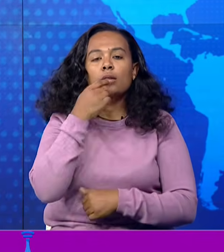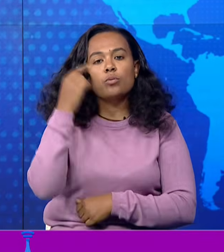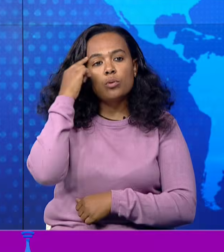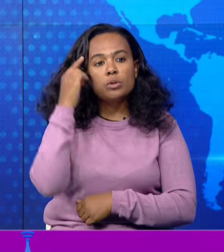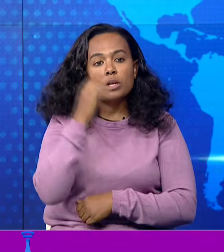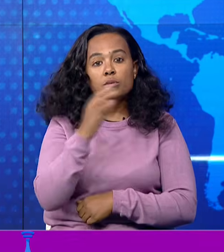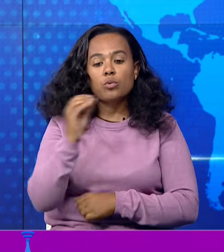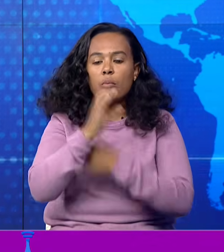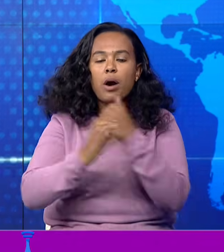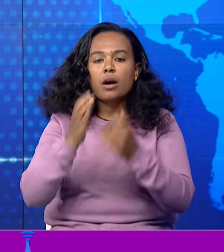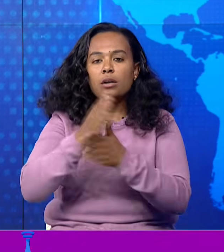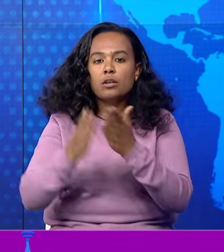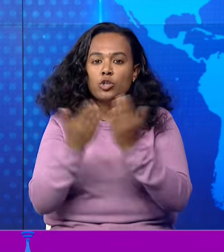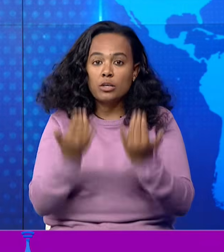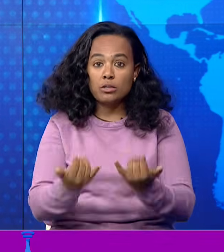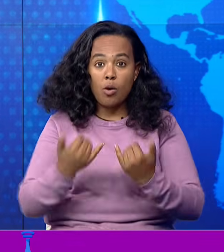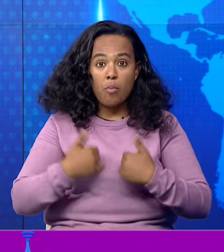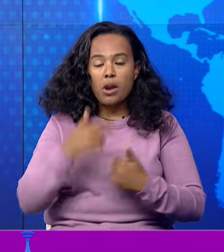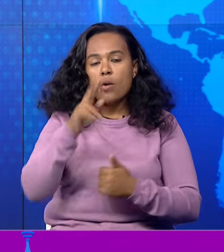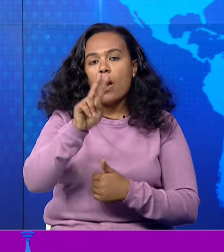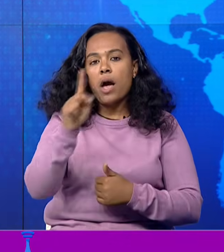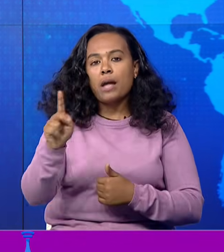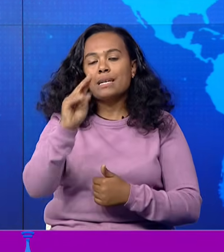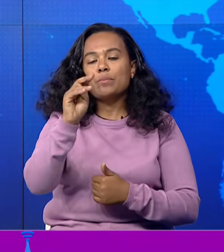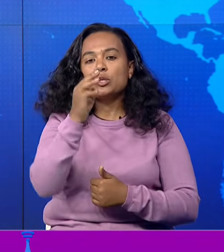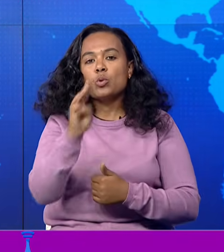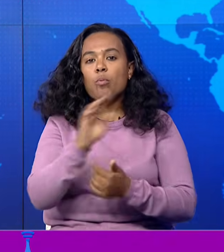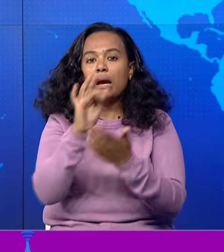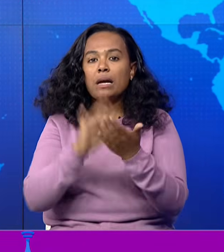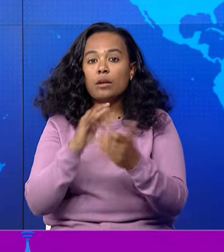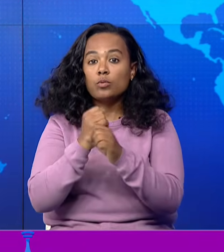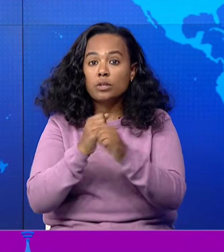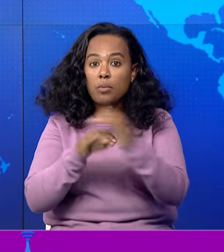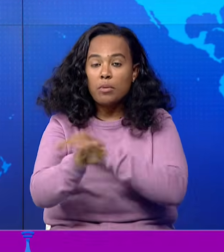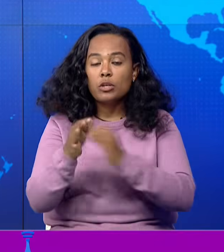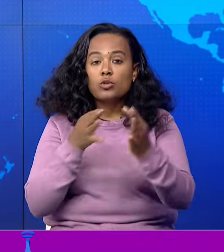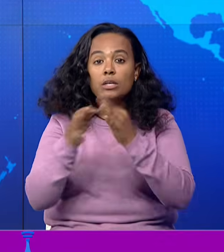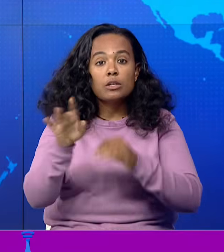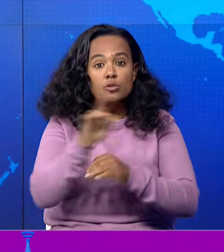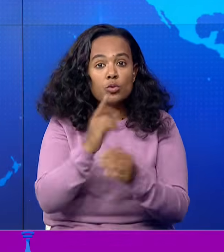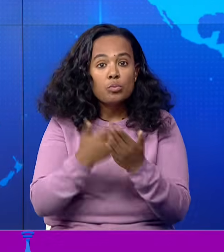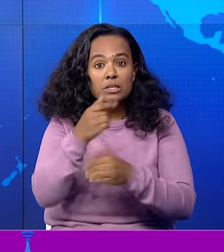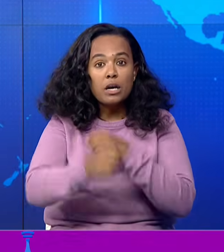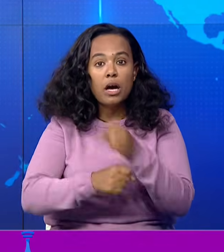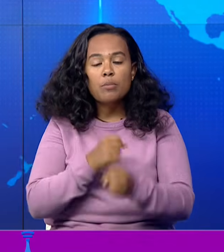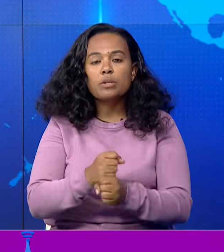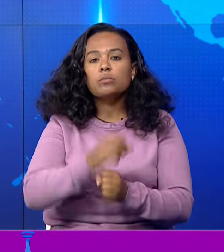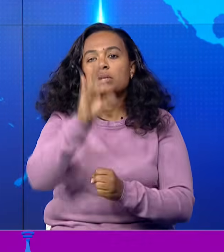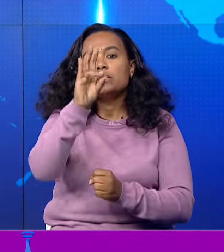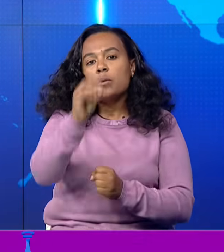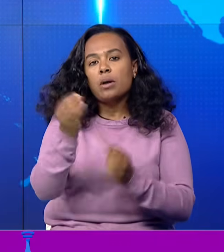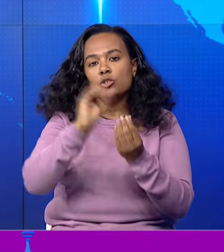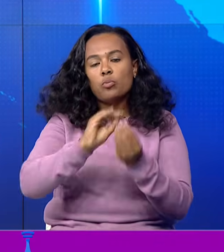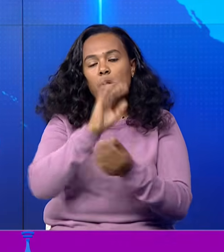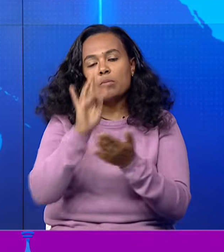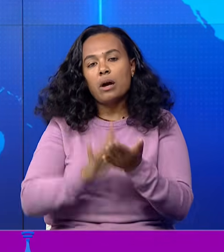የሚታሰበውና በሀገር ደረጃ እስካሁን ባለው 21 የመሶብ ማዕከላት ወደ ስራ መግባታቸው የተገለጸ ሲሆን በዚህ ዓመትም 70 ተጨማሪ